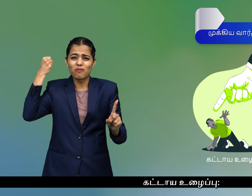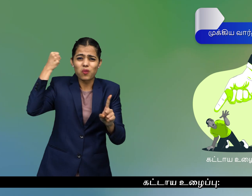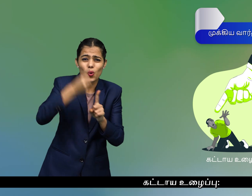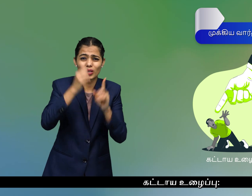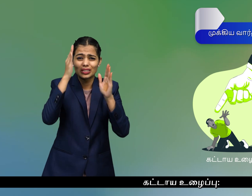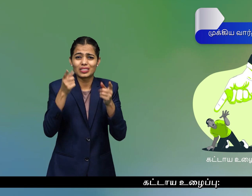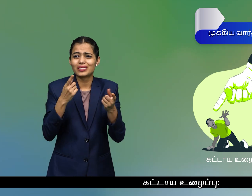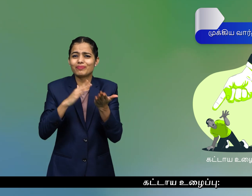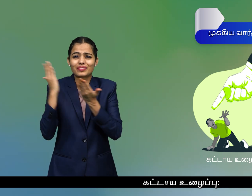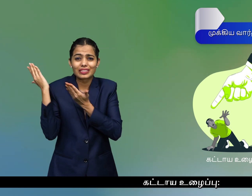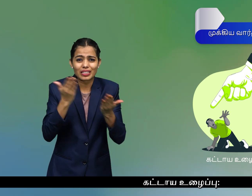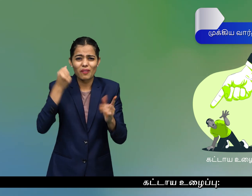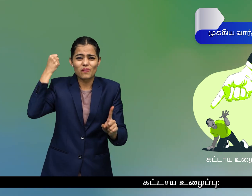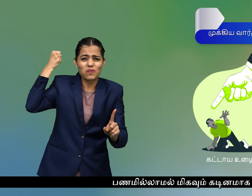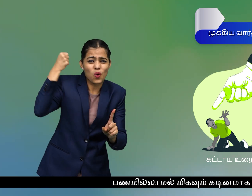கட்டாய உழைப்பு,